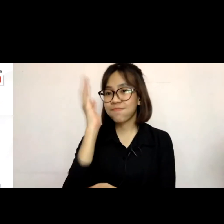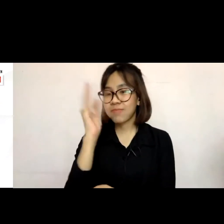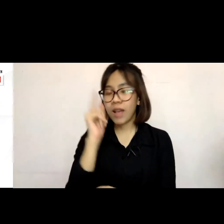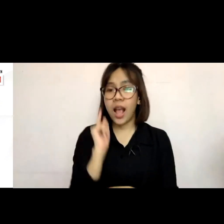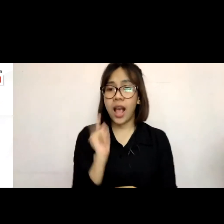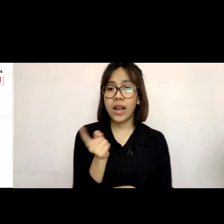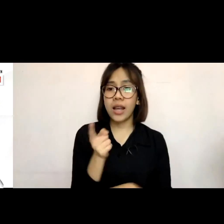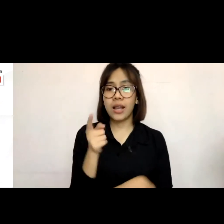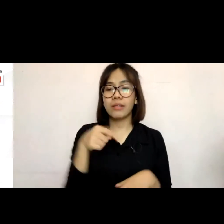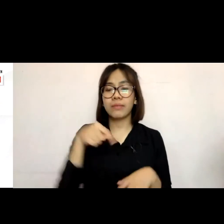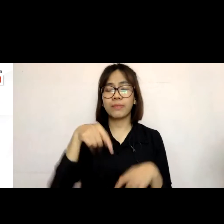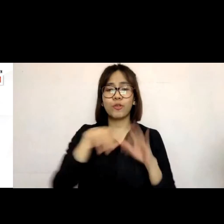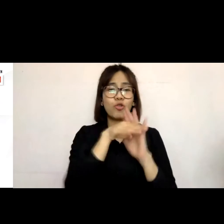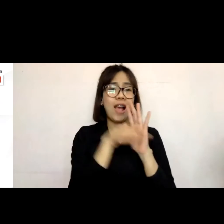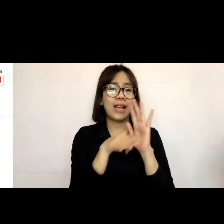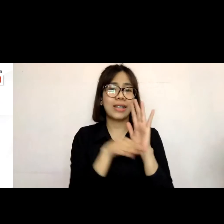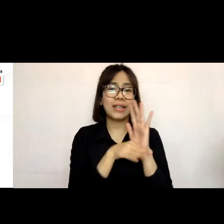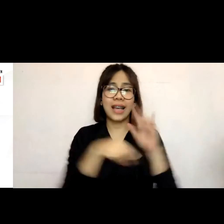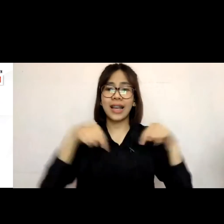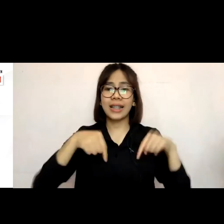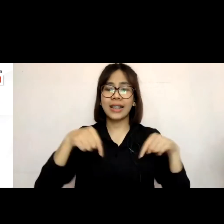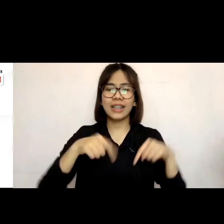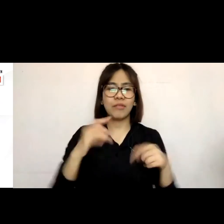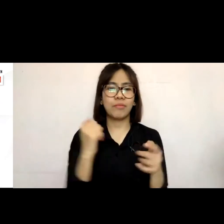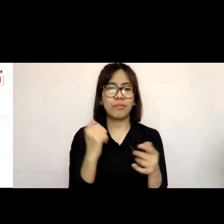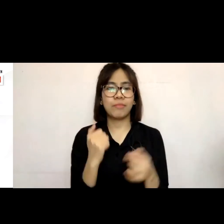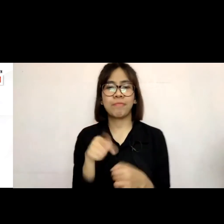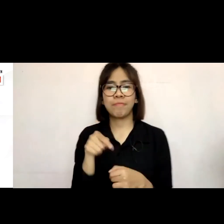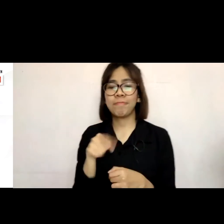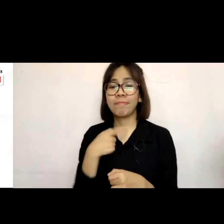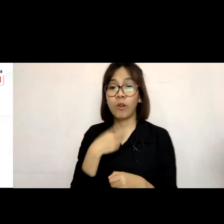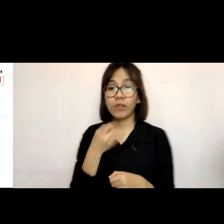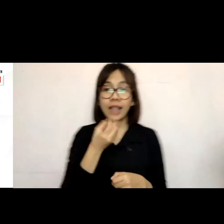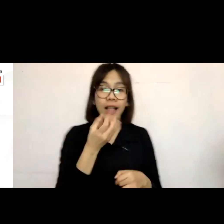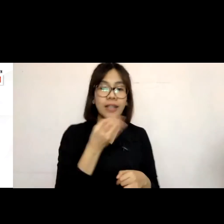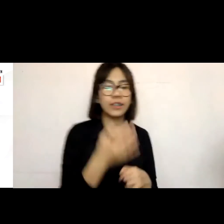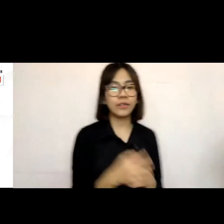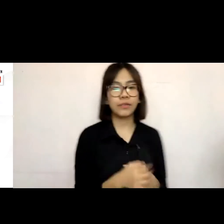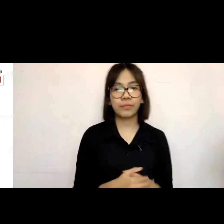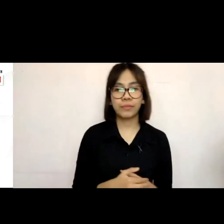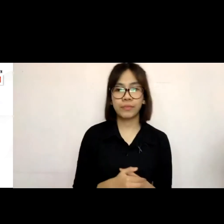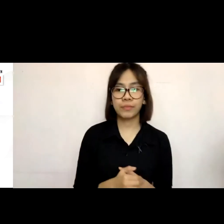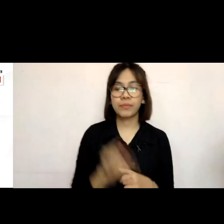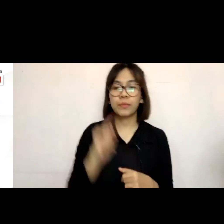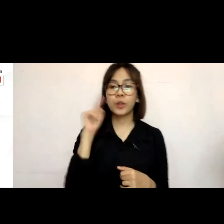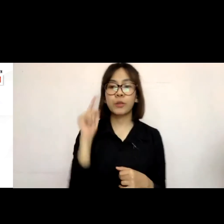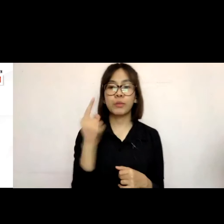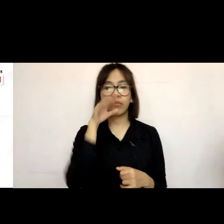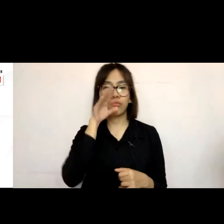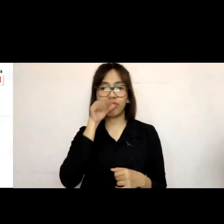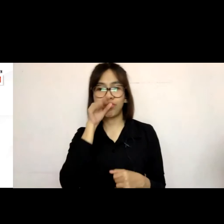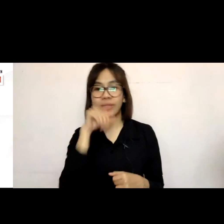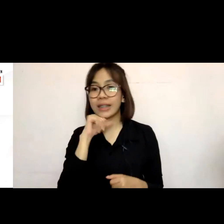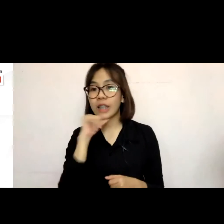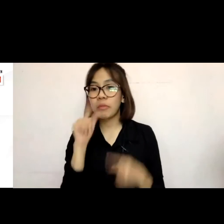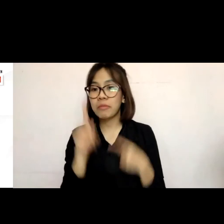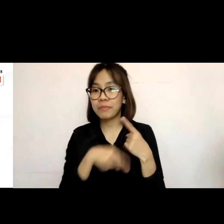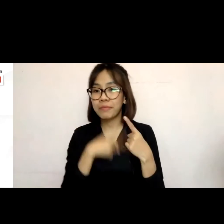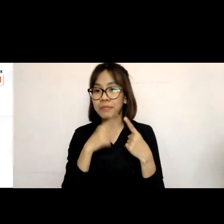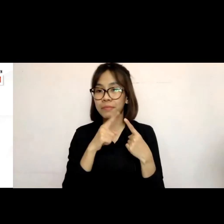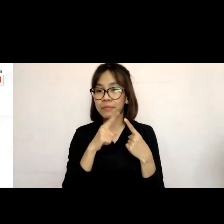dalam kesempatan yang sangat berharga pada siang hari ini. Yang pertama, saya ingin menyapa